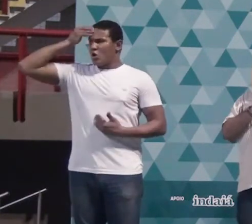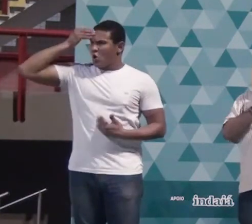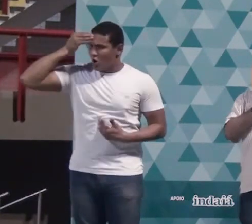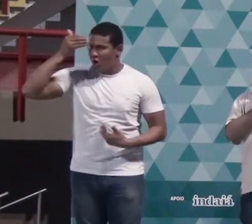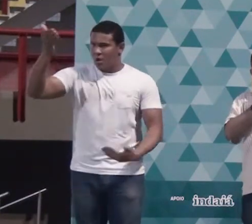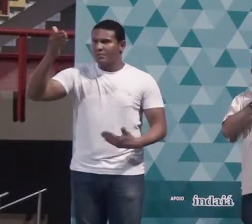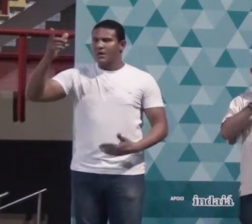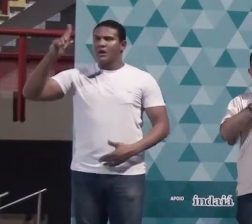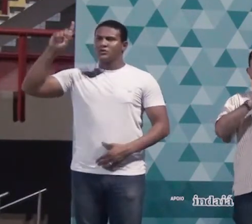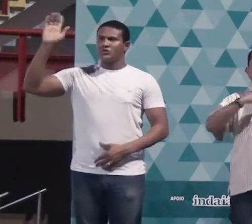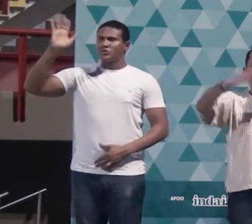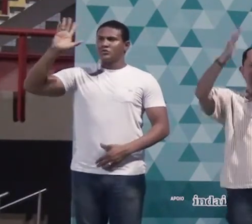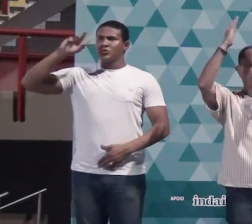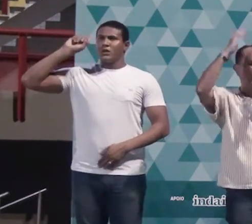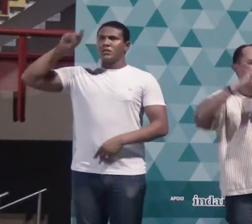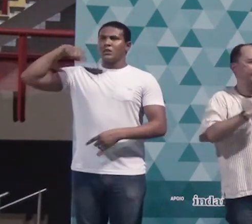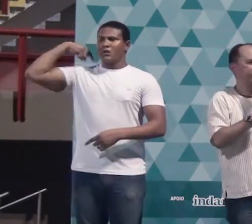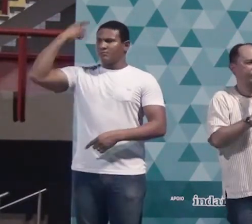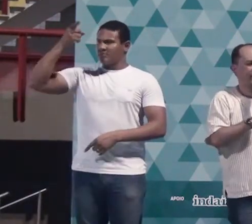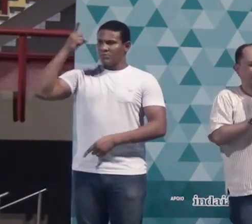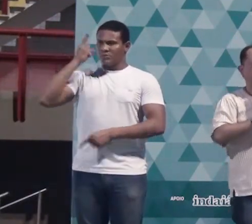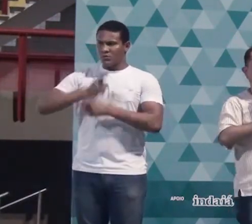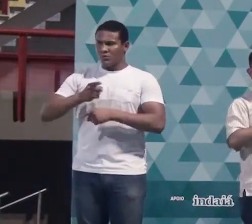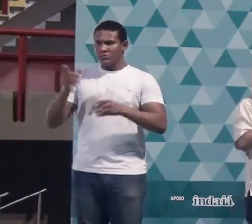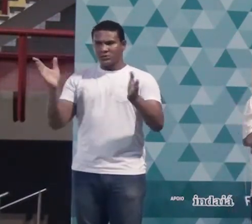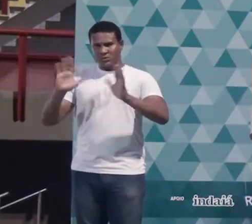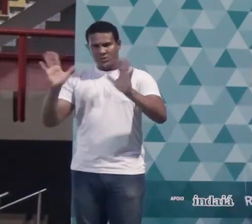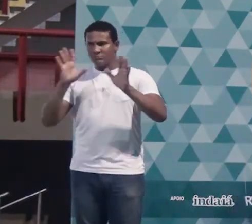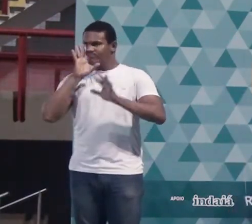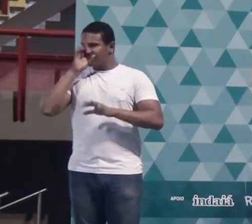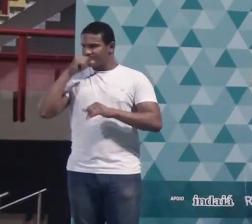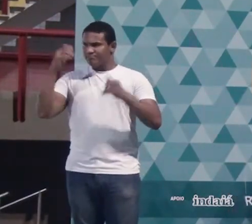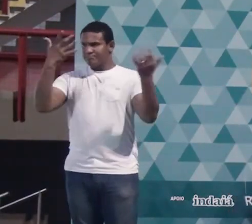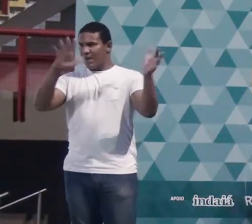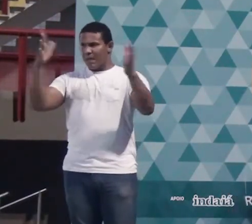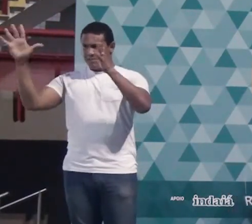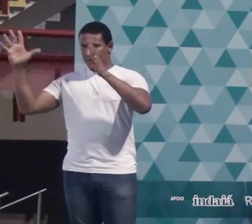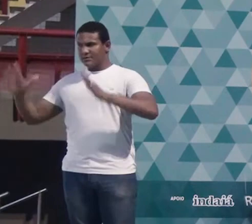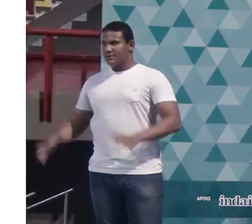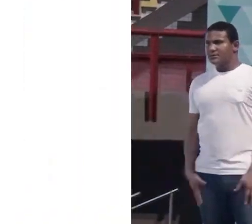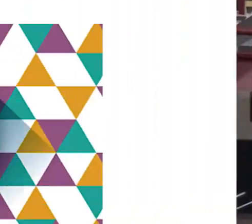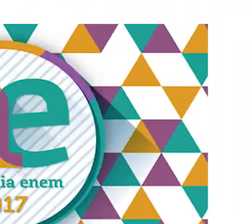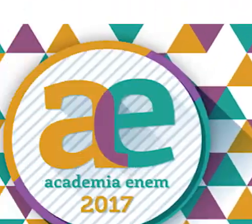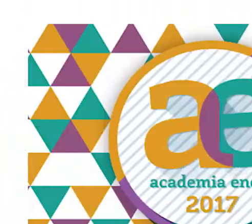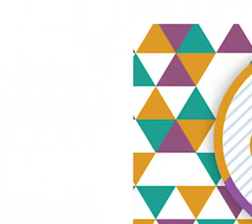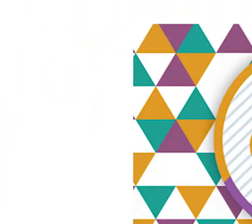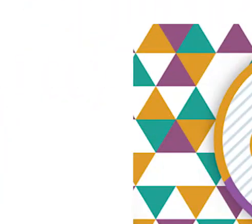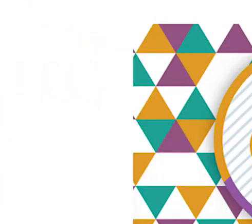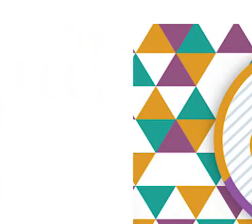atenção. Até a próxima, tudo de bom. Obrigado pela resistência, pela paciência. Tchau.